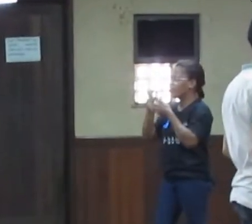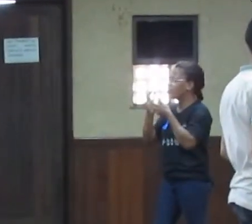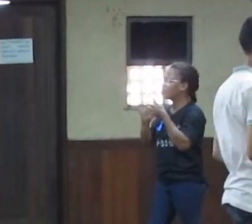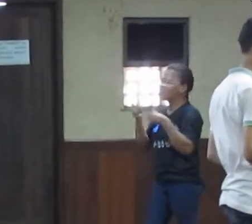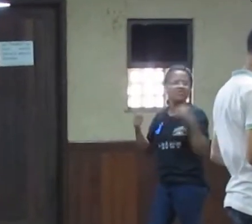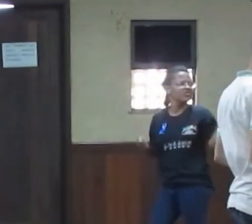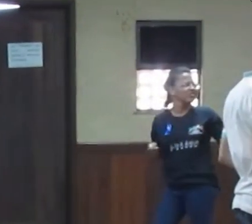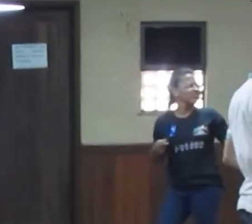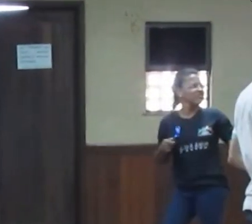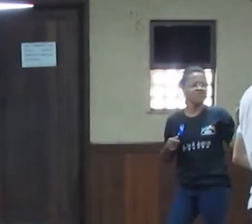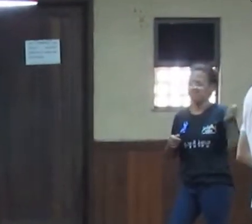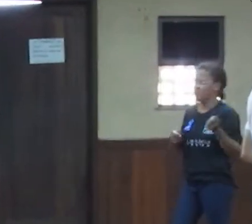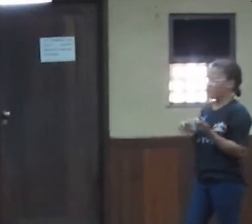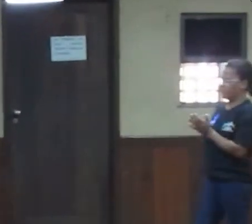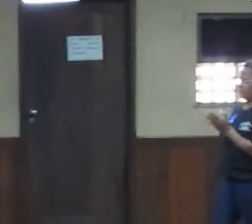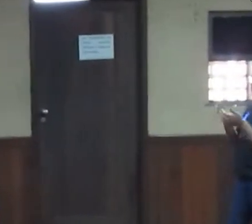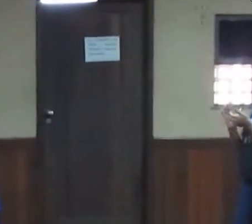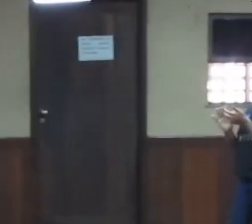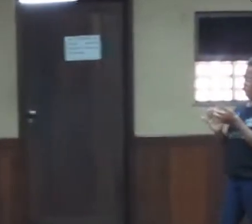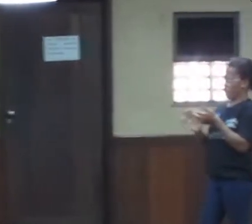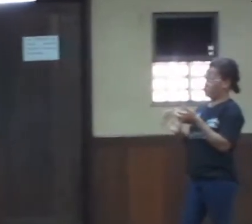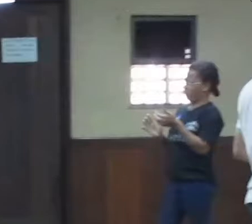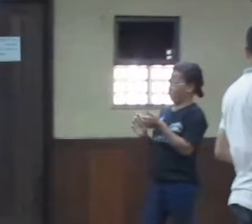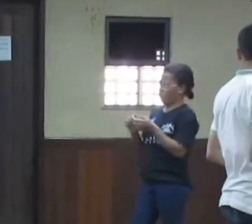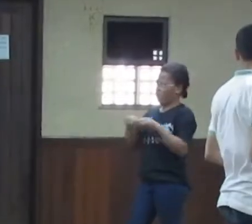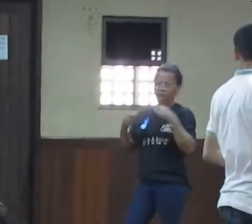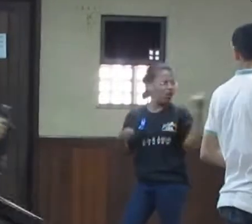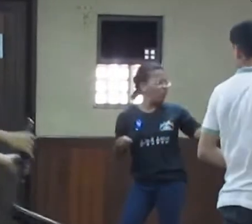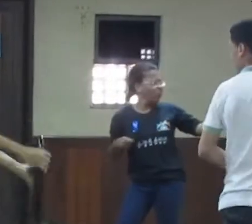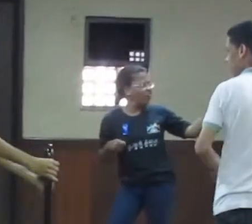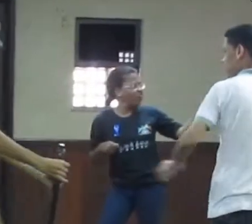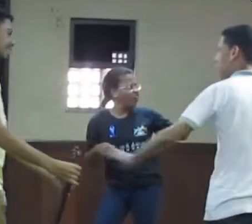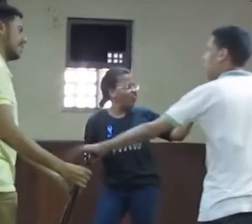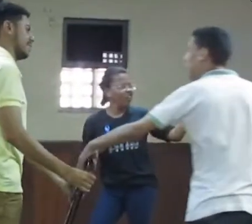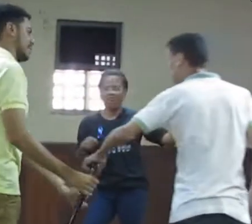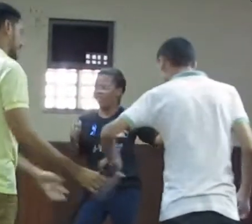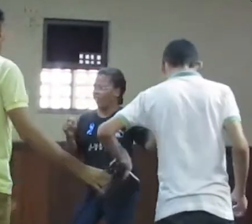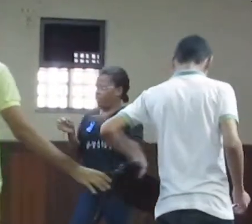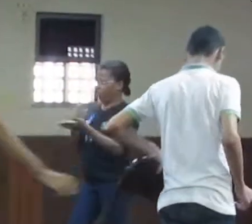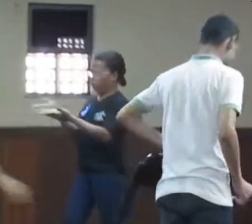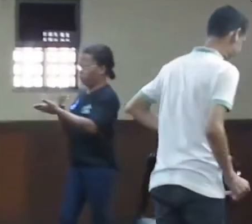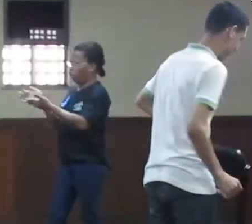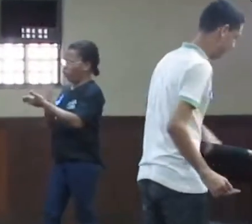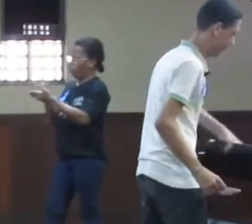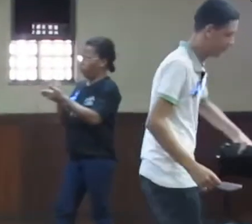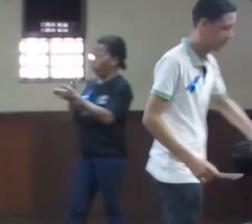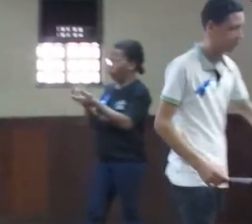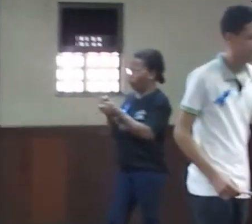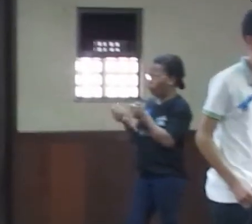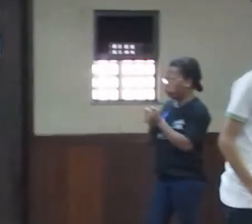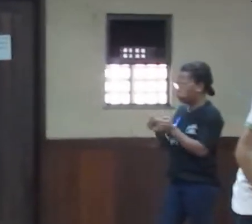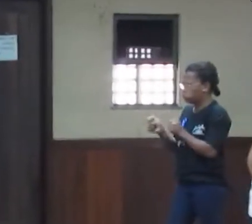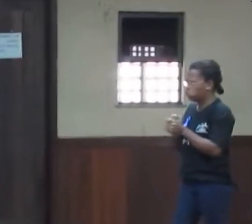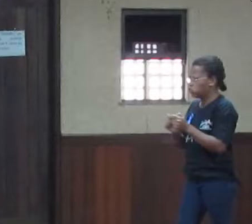Librário, ele tem como objetivo promover a integração entre os surdos e ouvintes. Através de jogos,